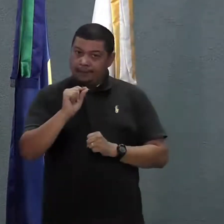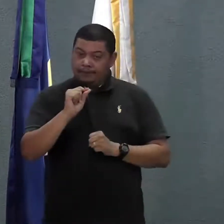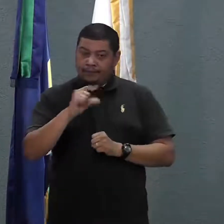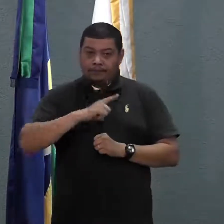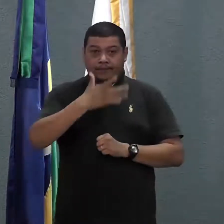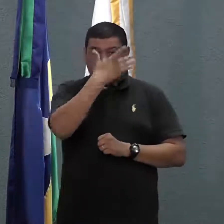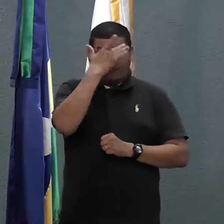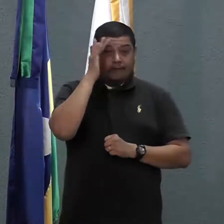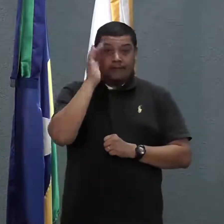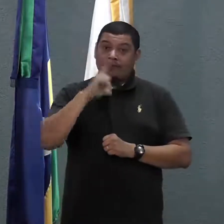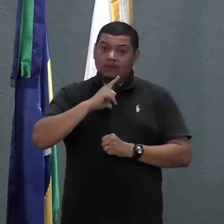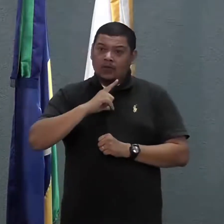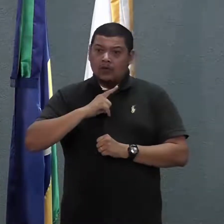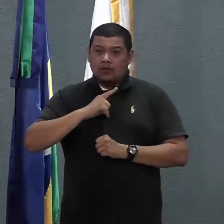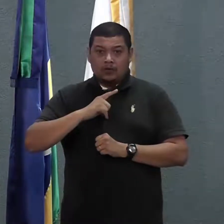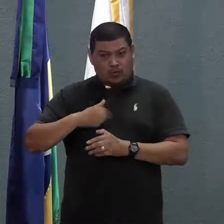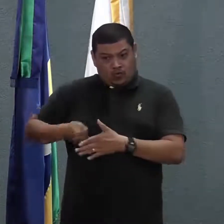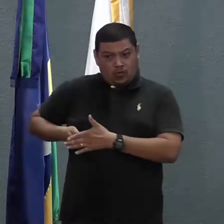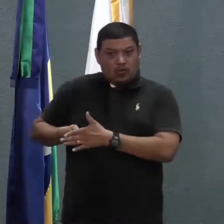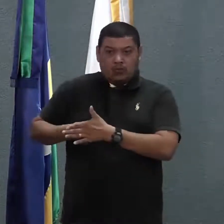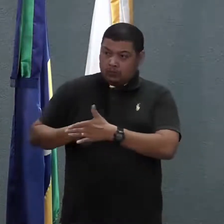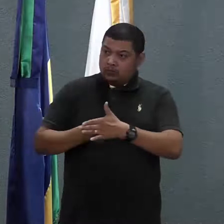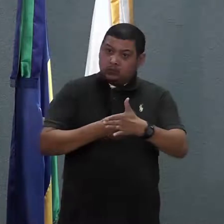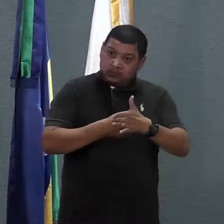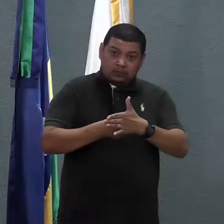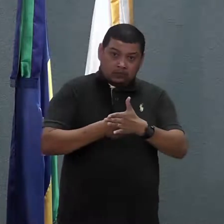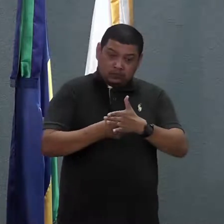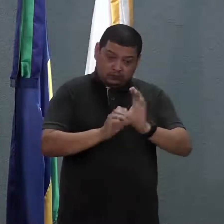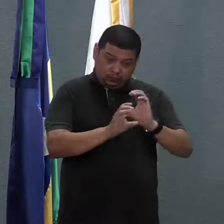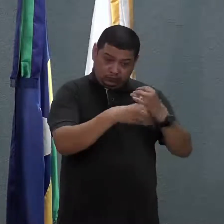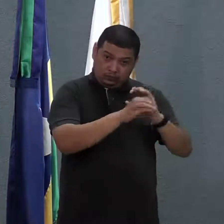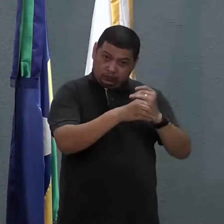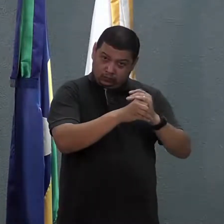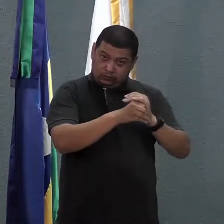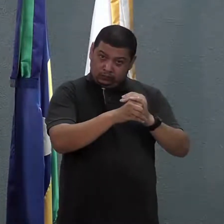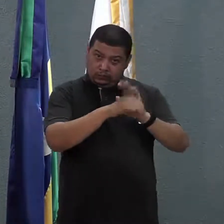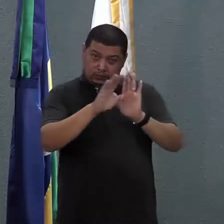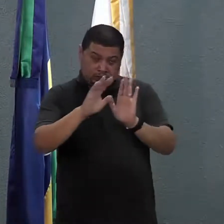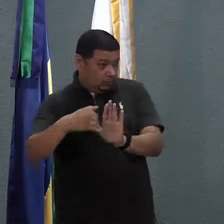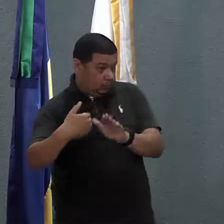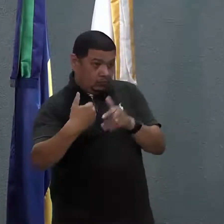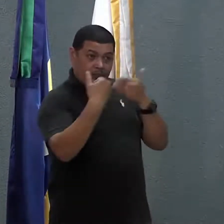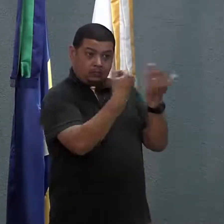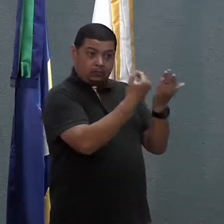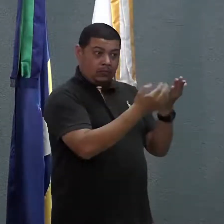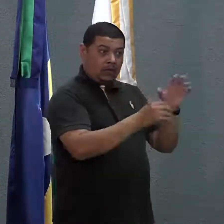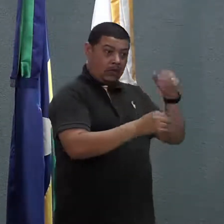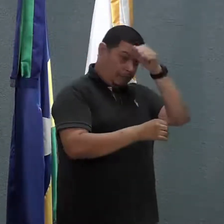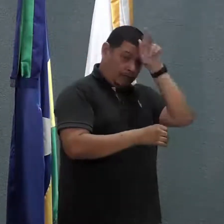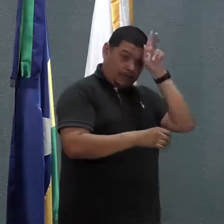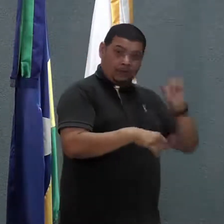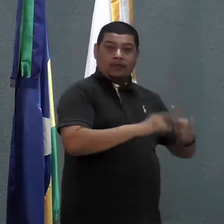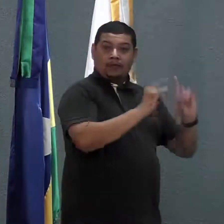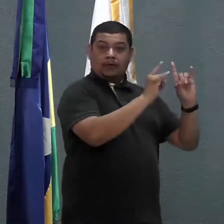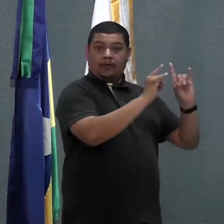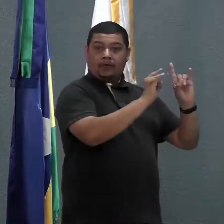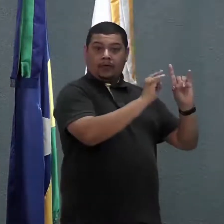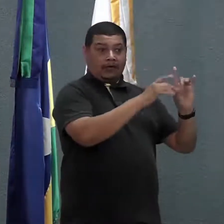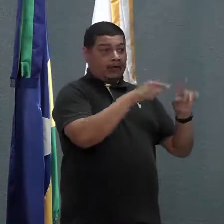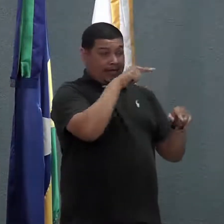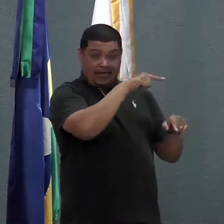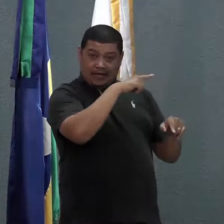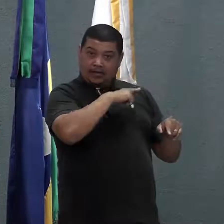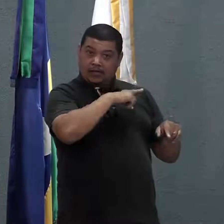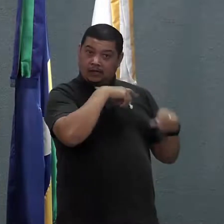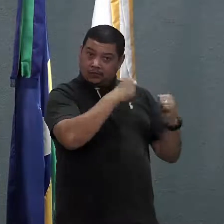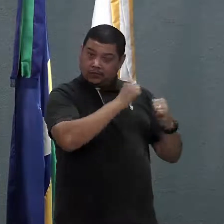que cobram para que os projetos sejam entregues à Prefeitura Municipal. E a Prefeitura Municipal tem que,